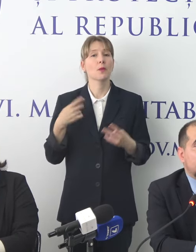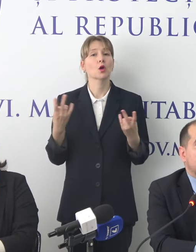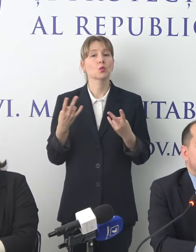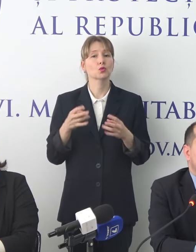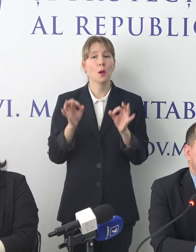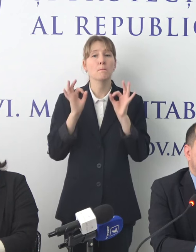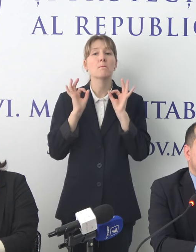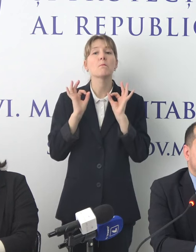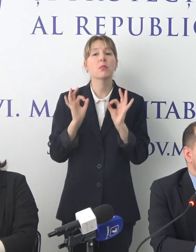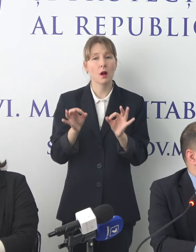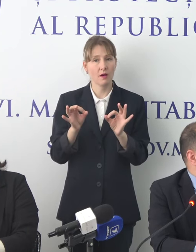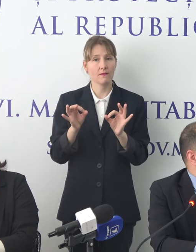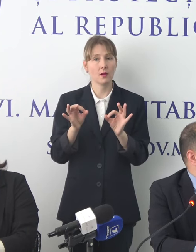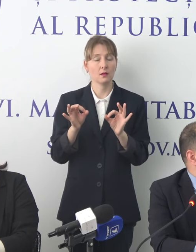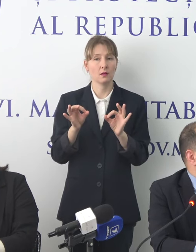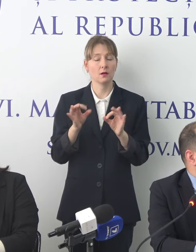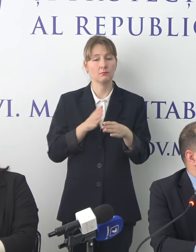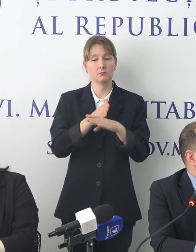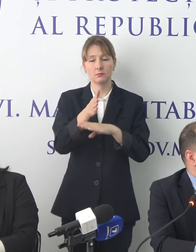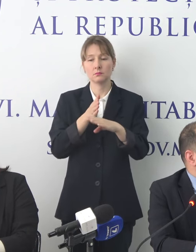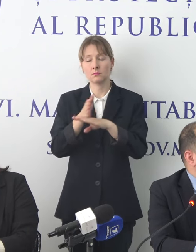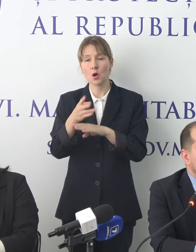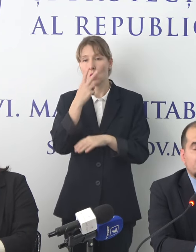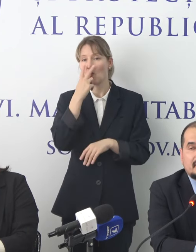eficiența intervențiilor noastre pe fiecare